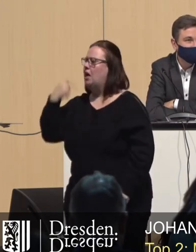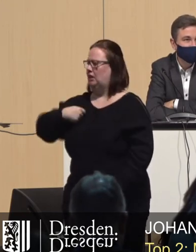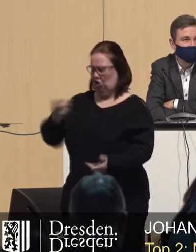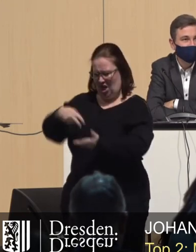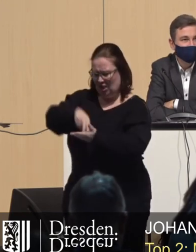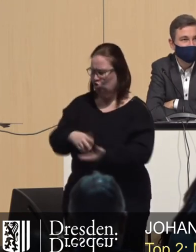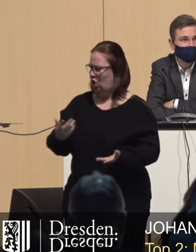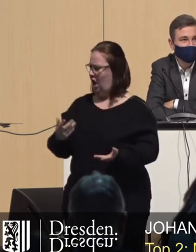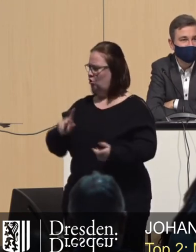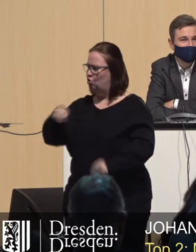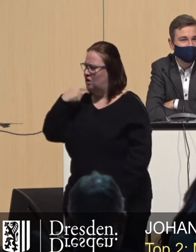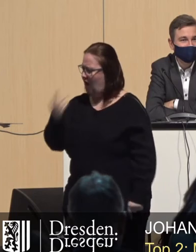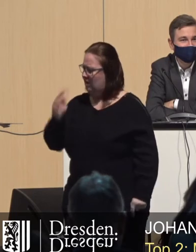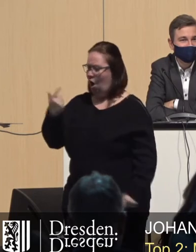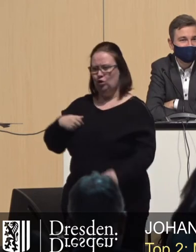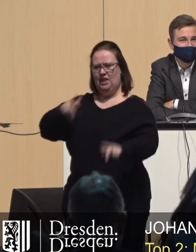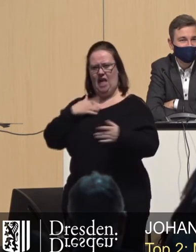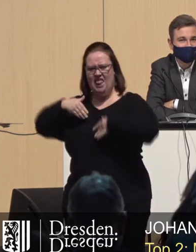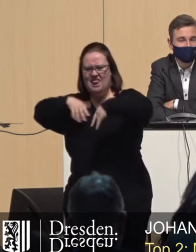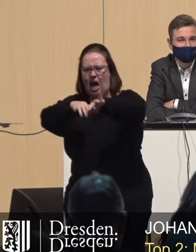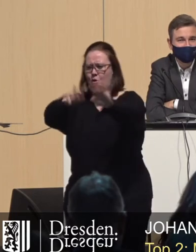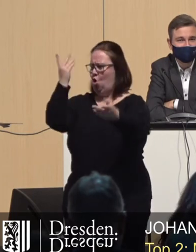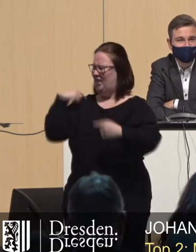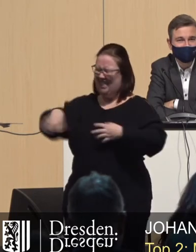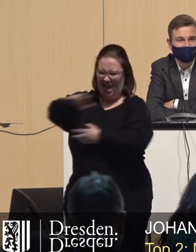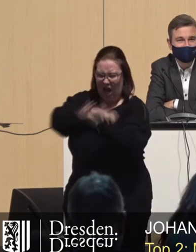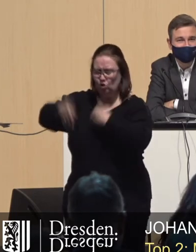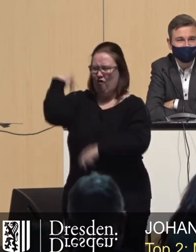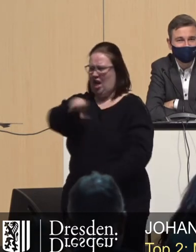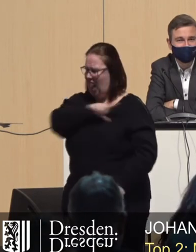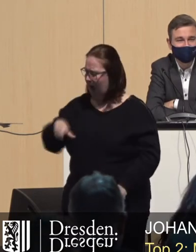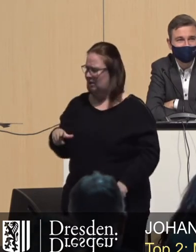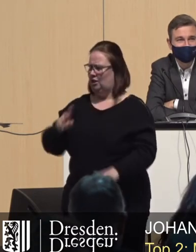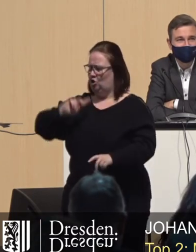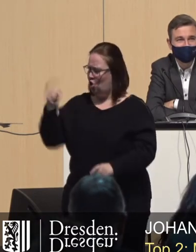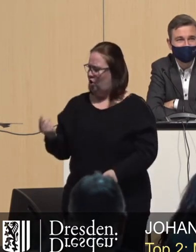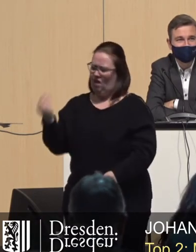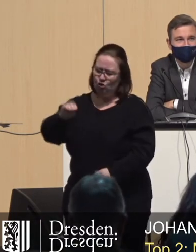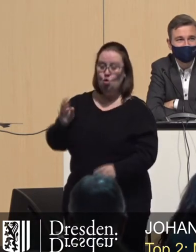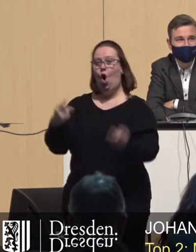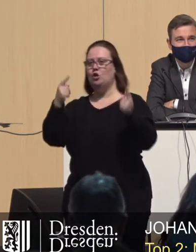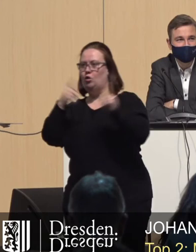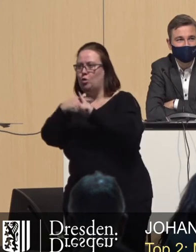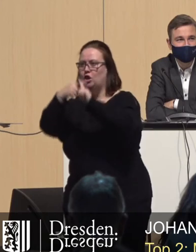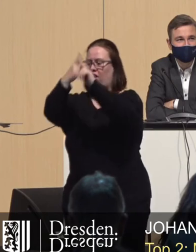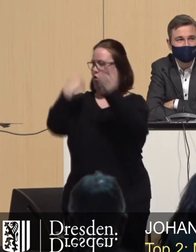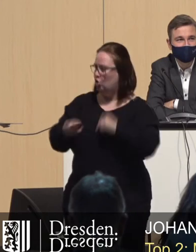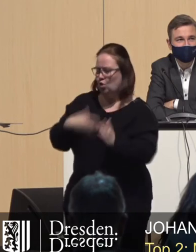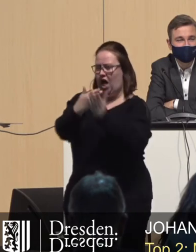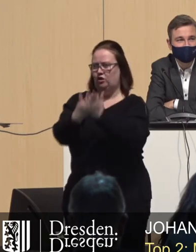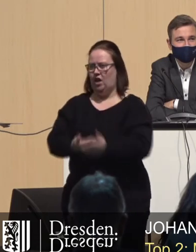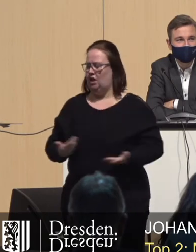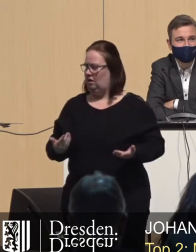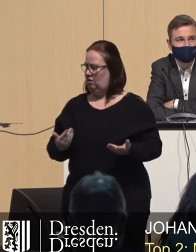hier hinzustellen und diese Demo, diese Katastrophe von Leipzig noch zu befürworten oder zu